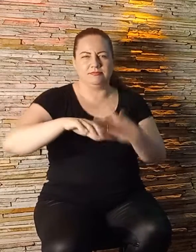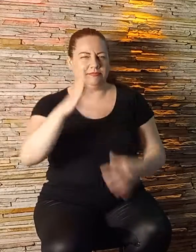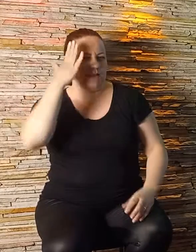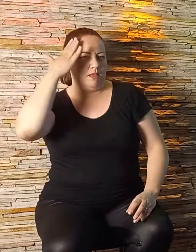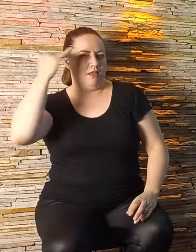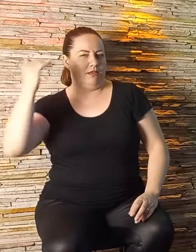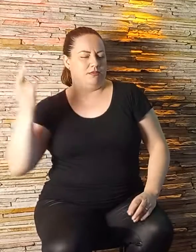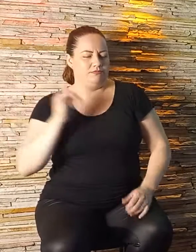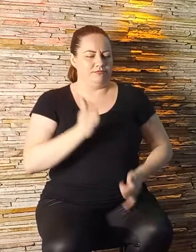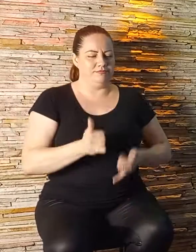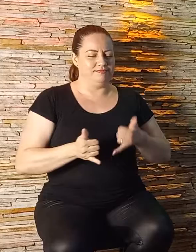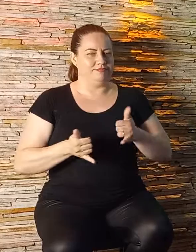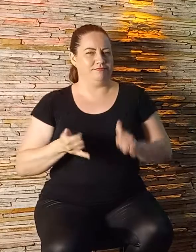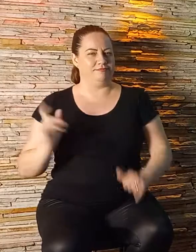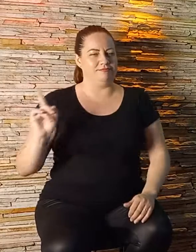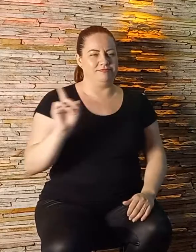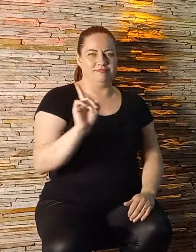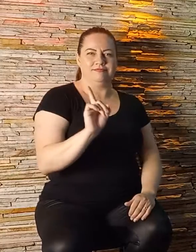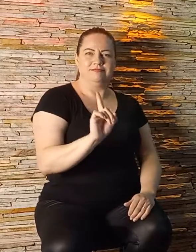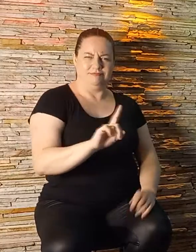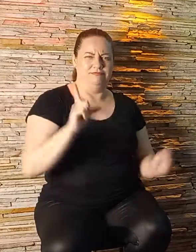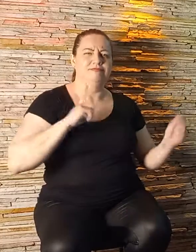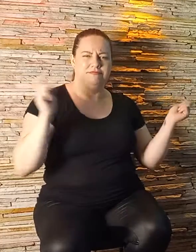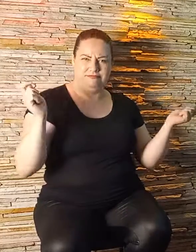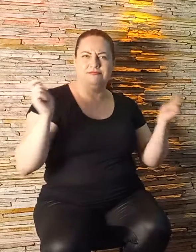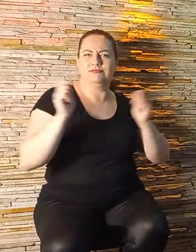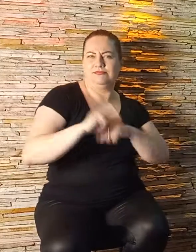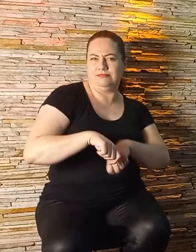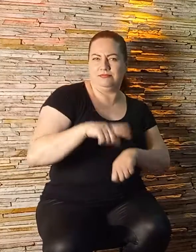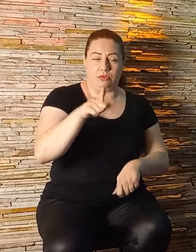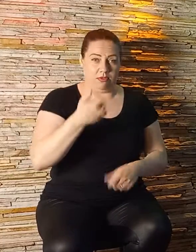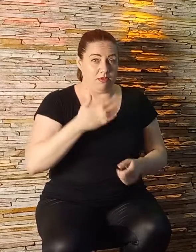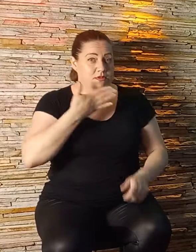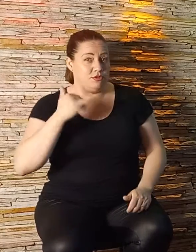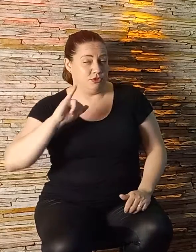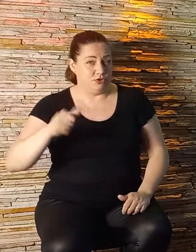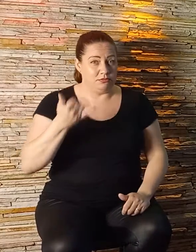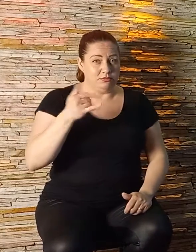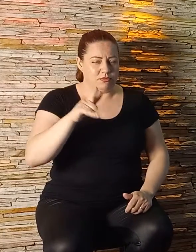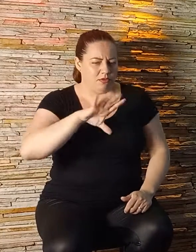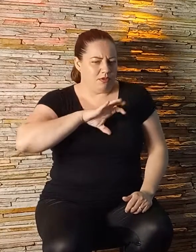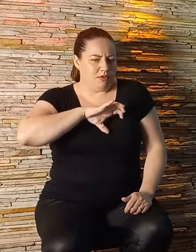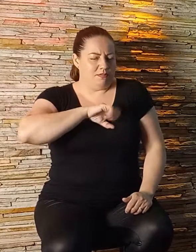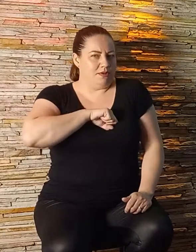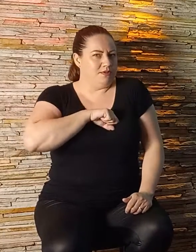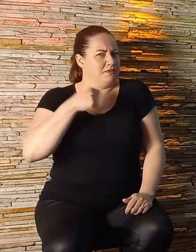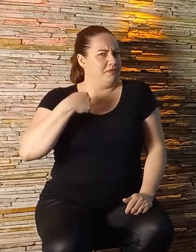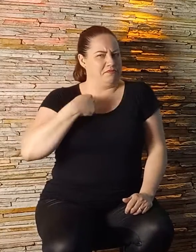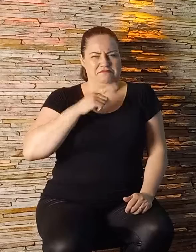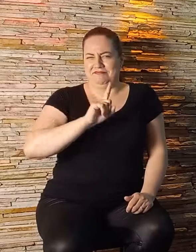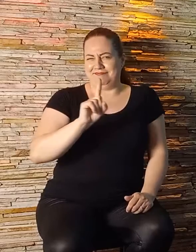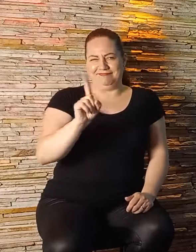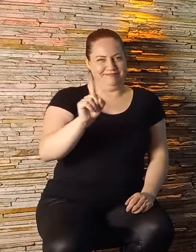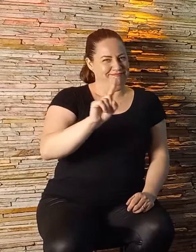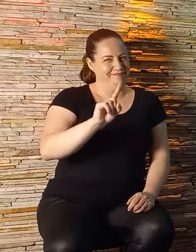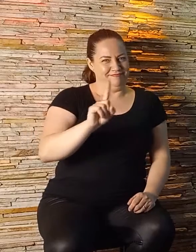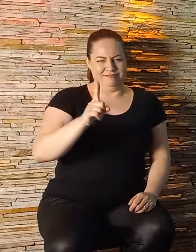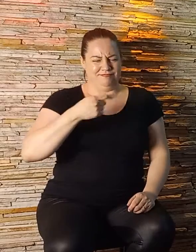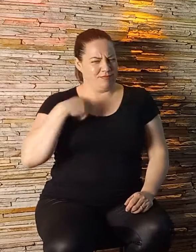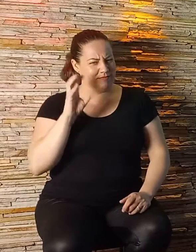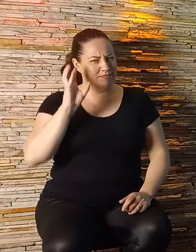Tá louco Tá legal se quiser uma achar um romance saiba quero não